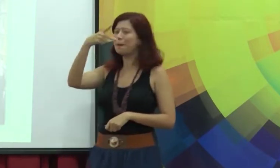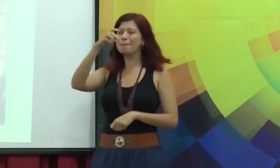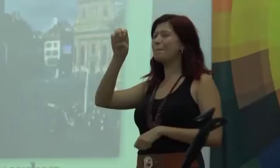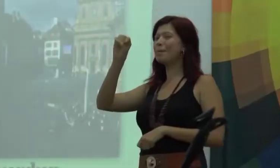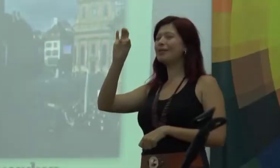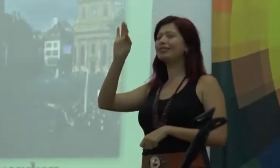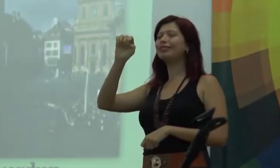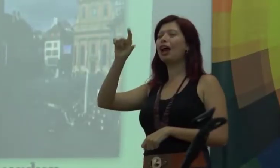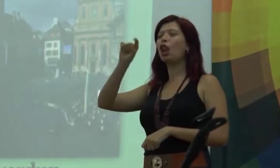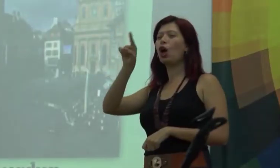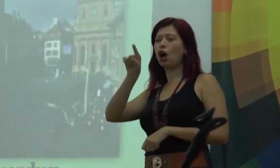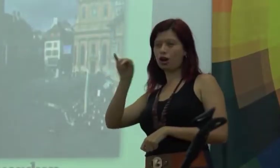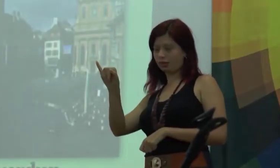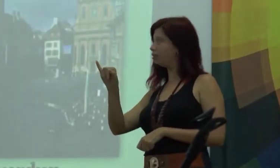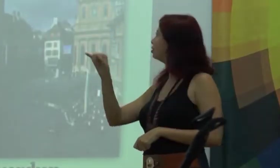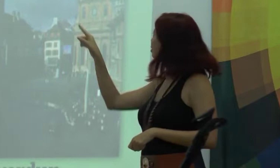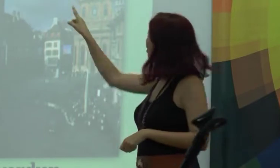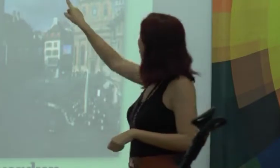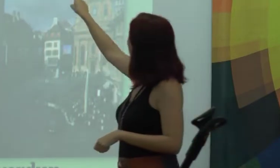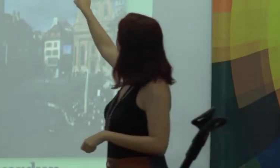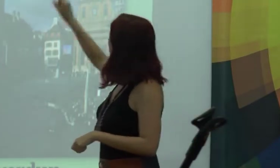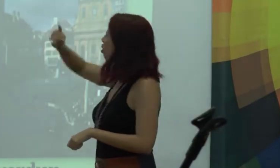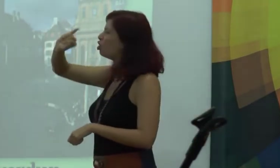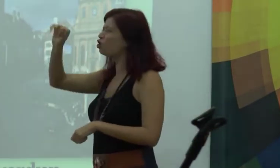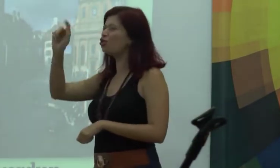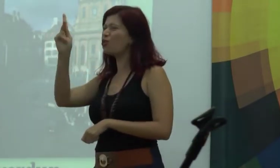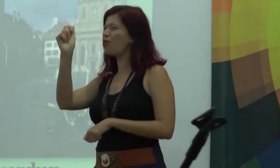Ele foi estudar com o professor